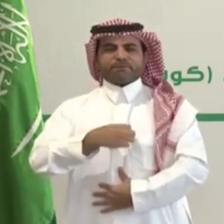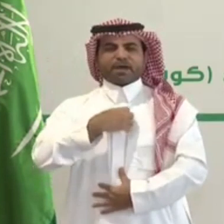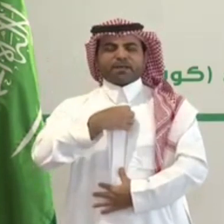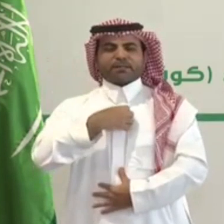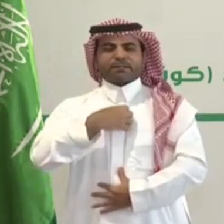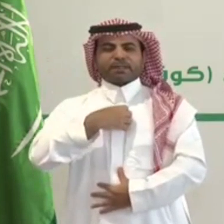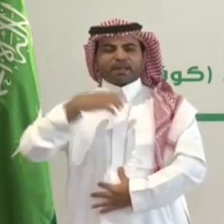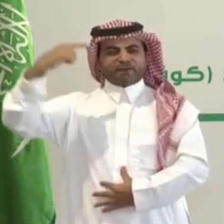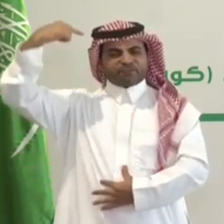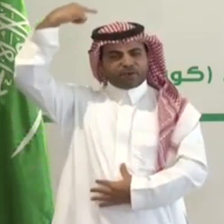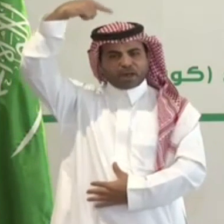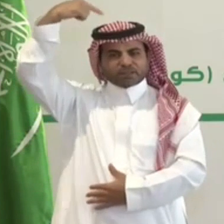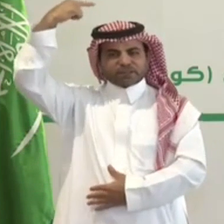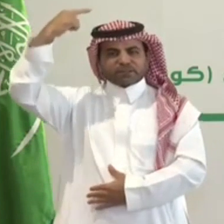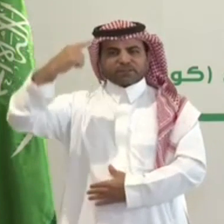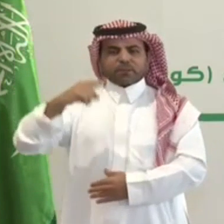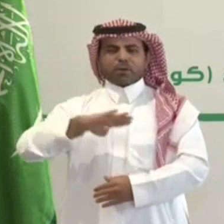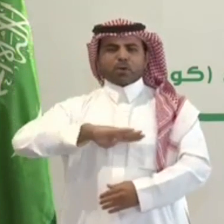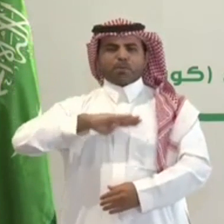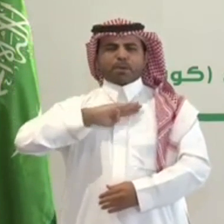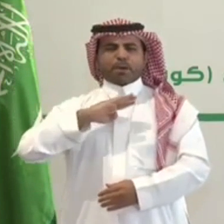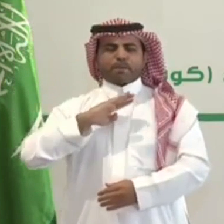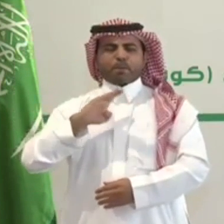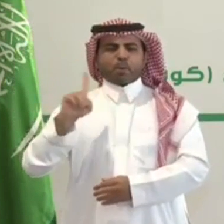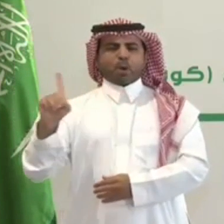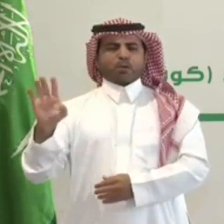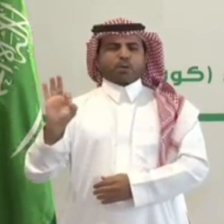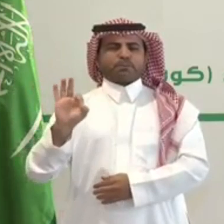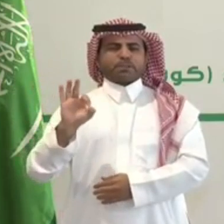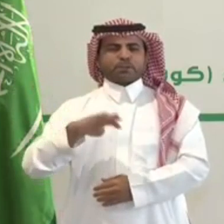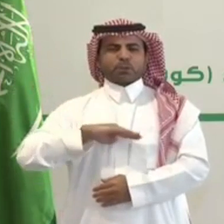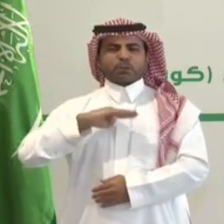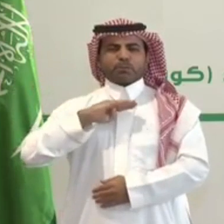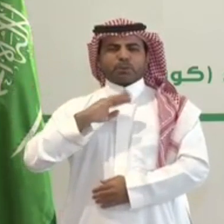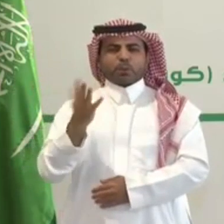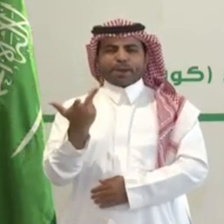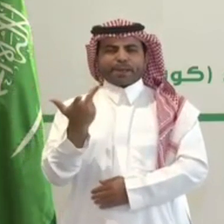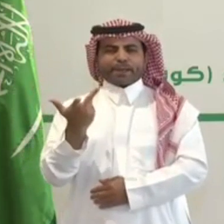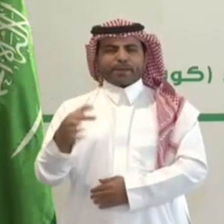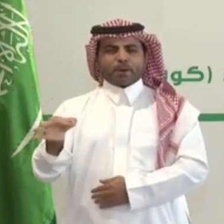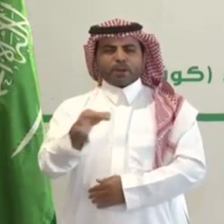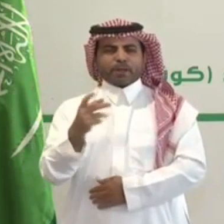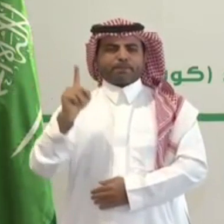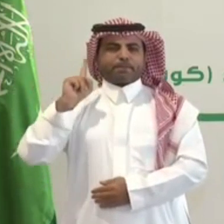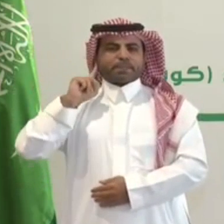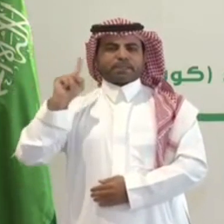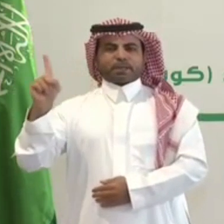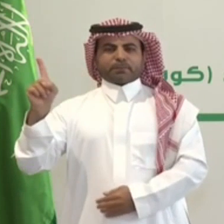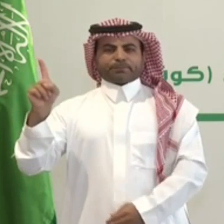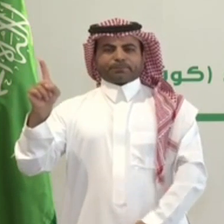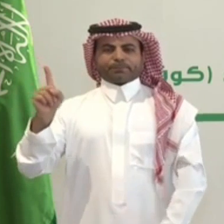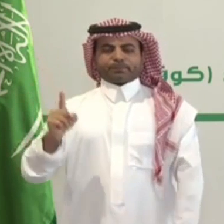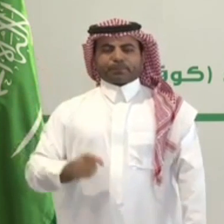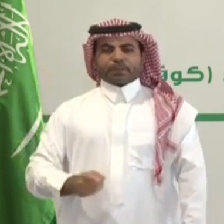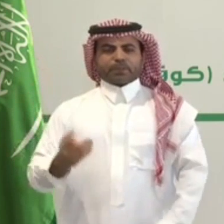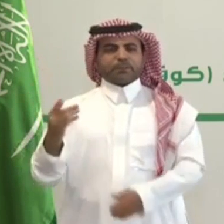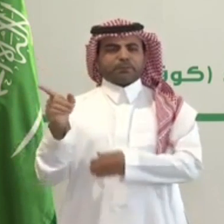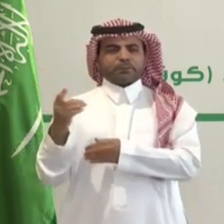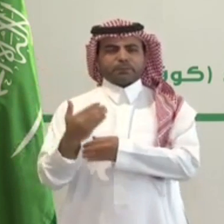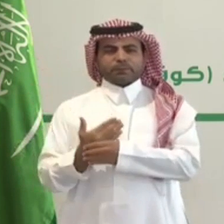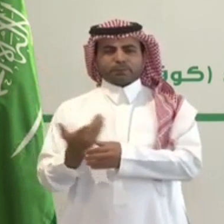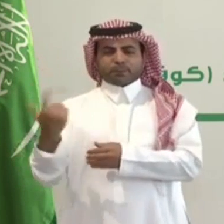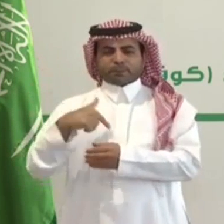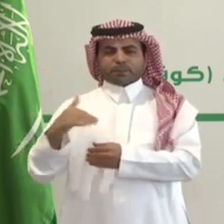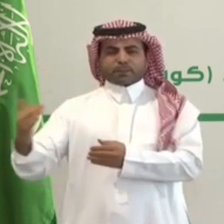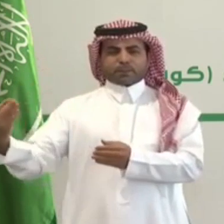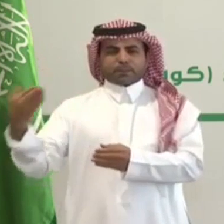أفغاني بلغ من العمر 51 عاما، سجلت في المدينة المنورة. تقدم للحصول على